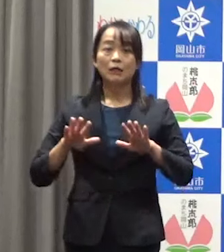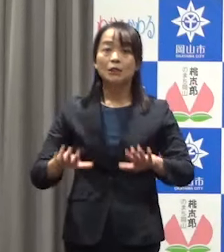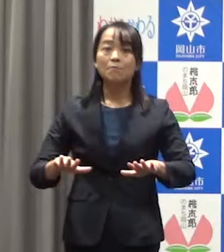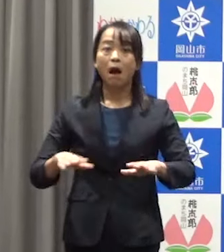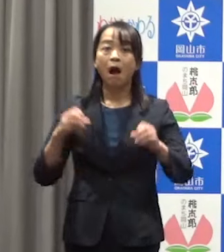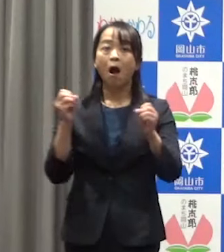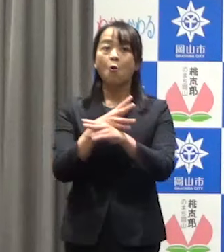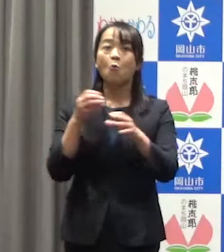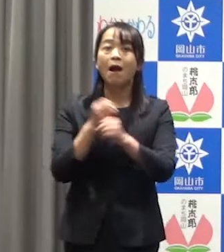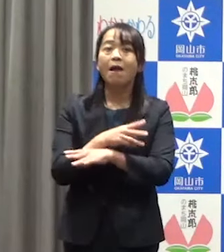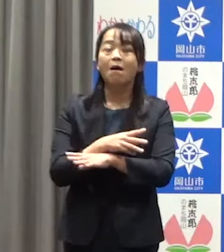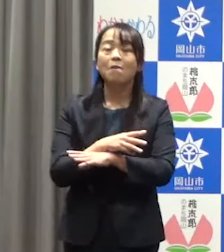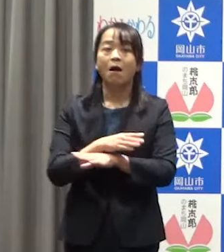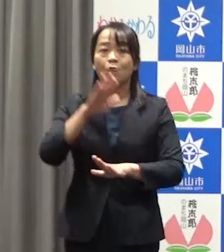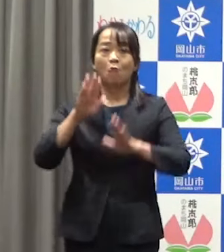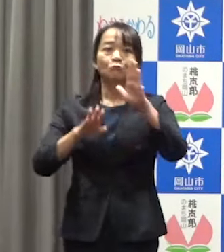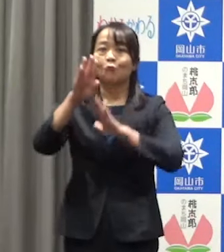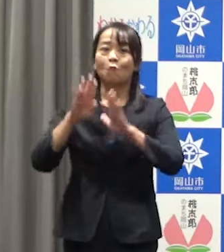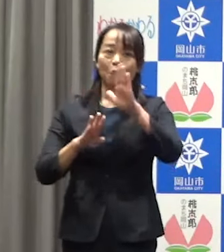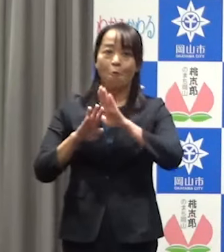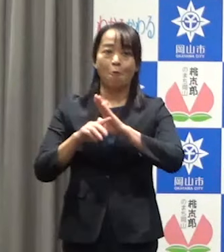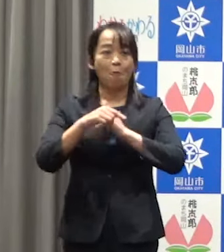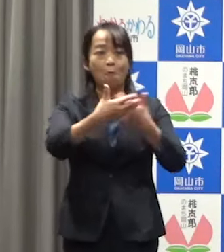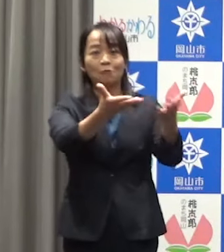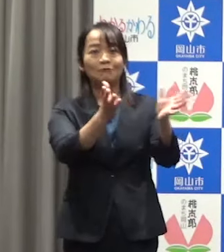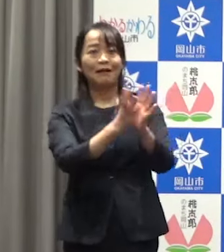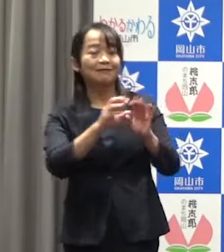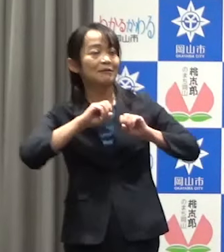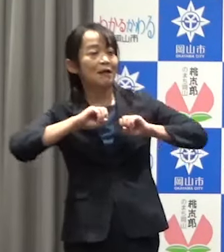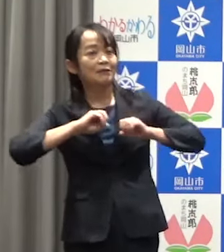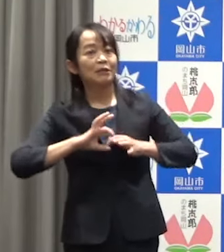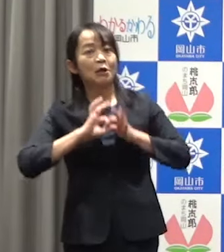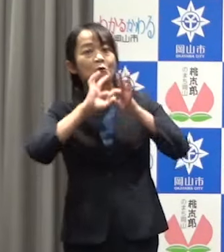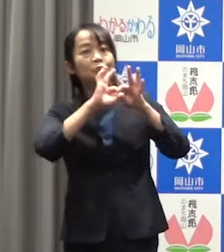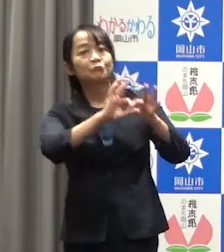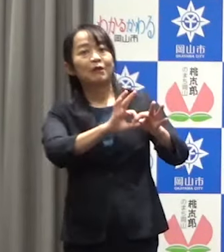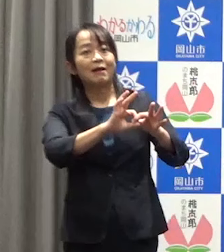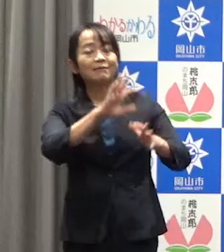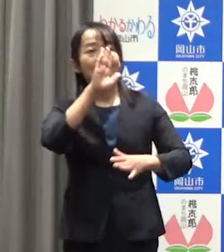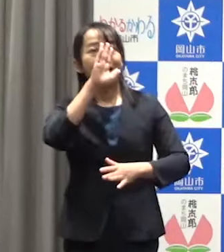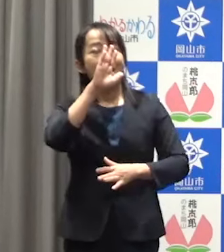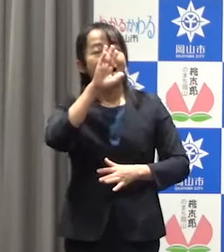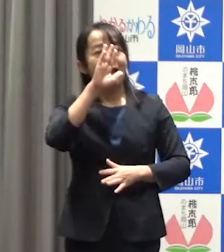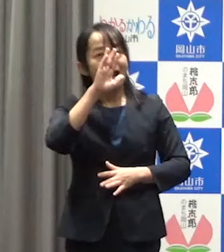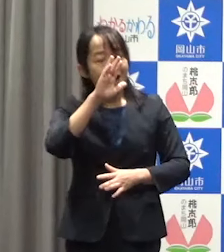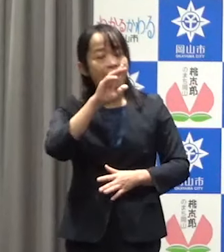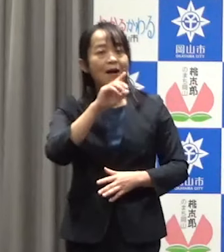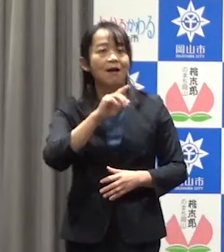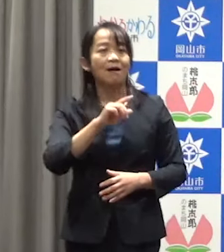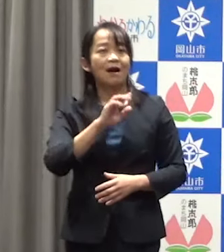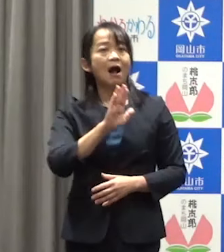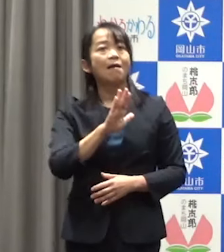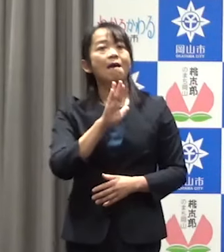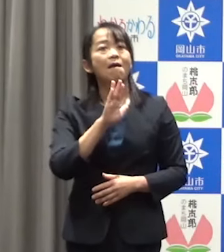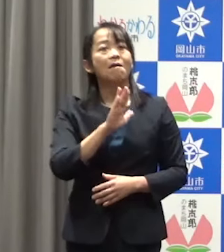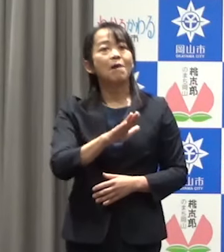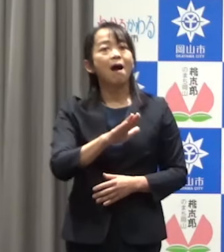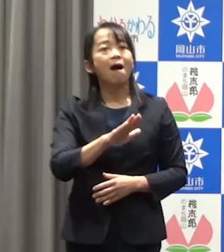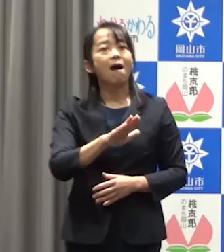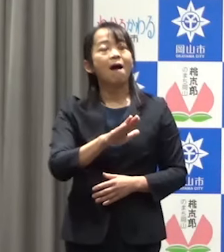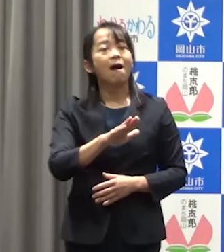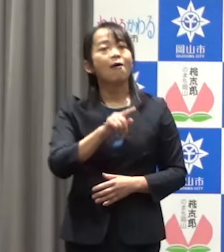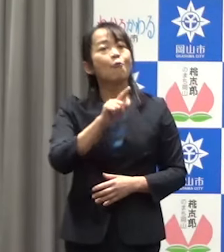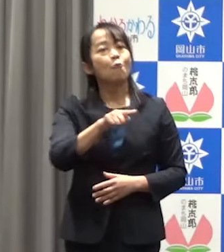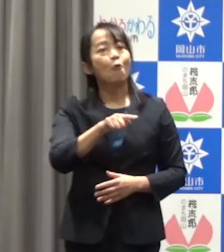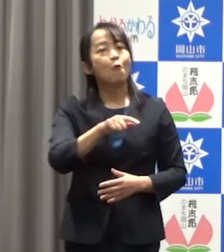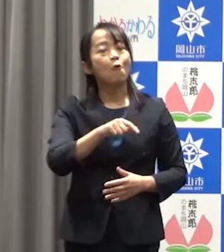を OECD に伝えていただければきっとチャンピオンメイヤーズに選ばれるよっていうような話がありました。